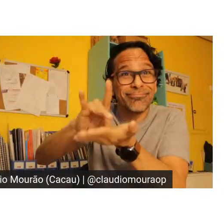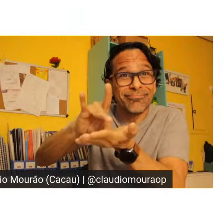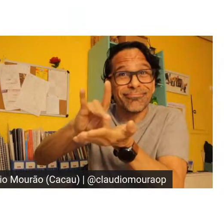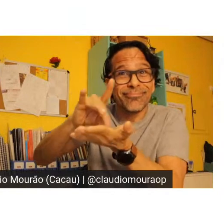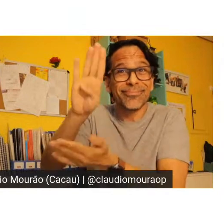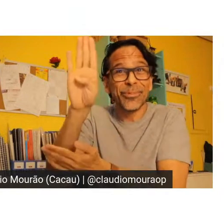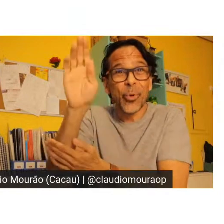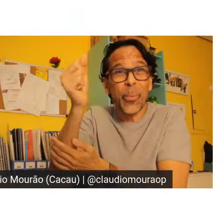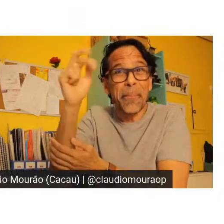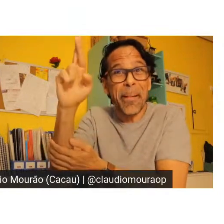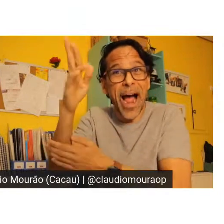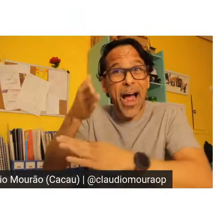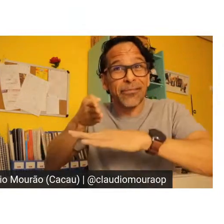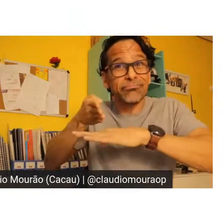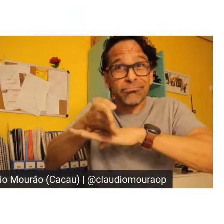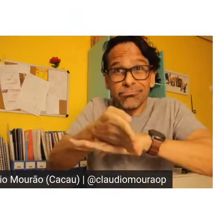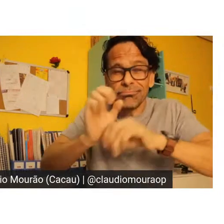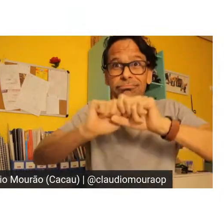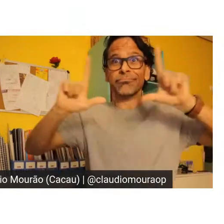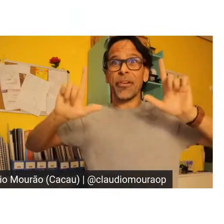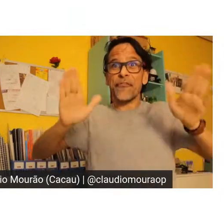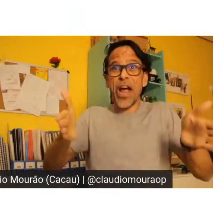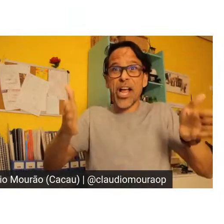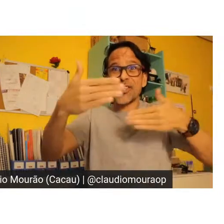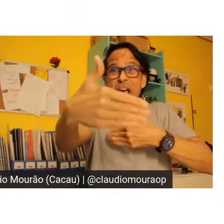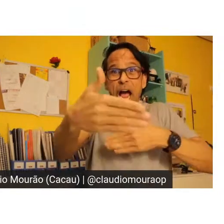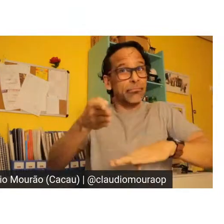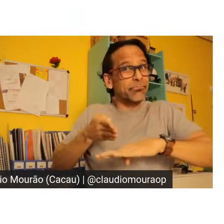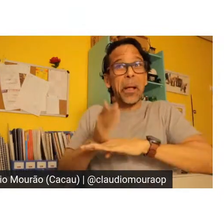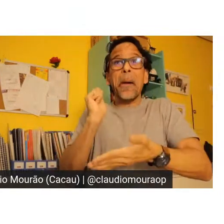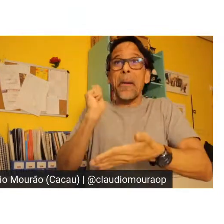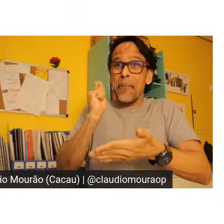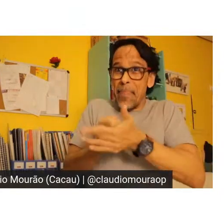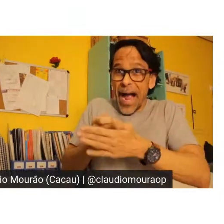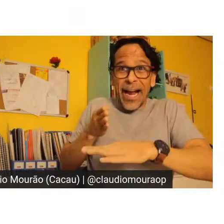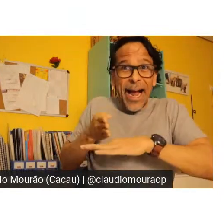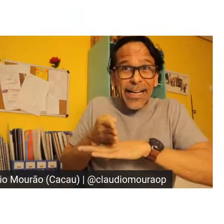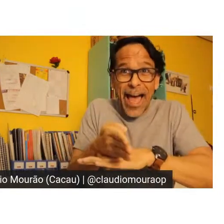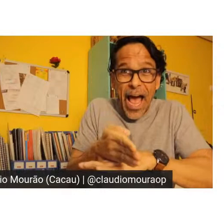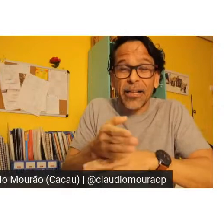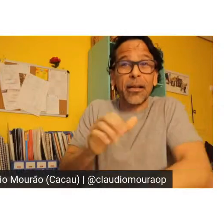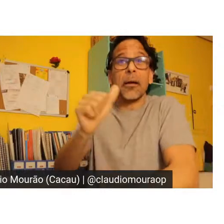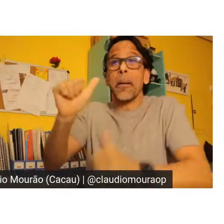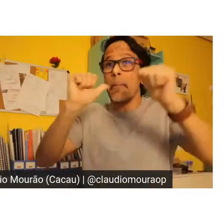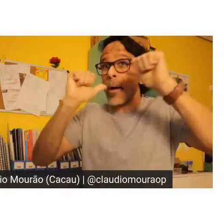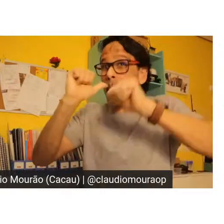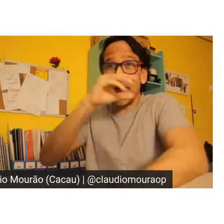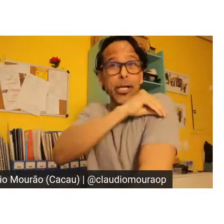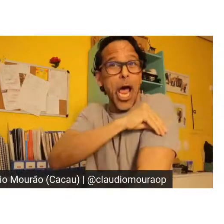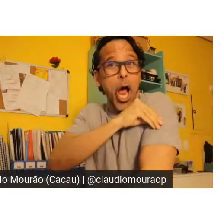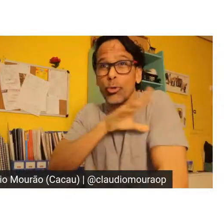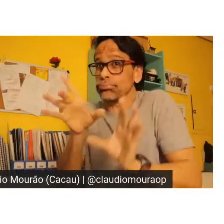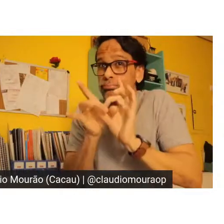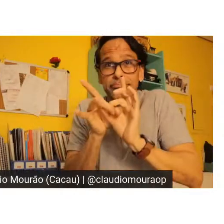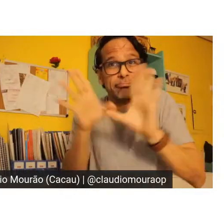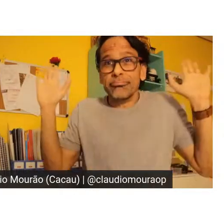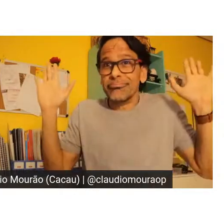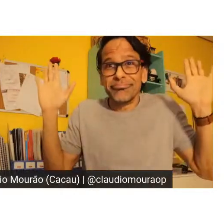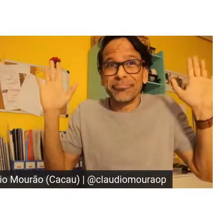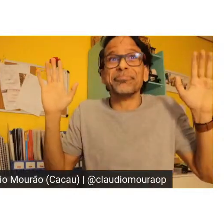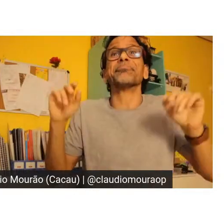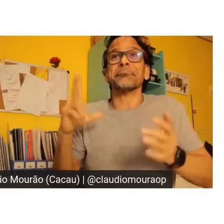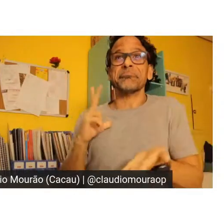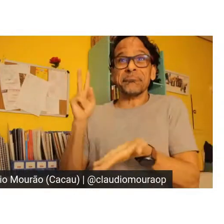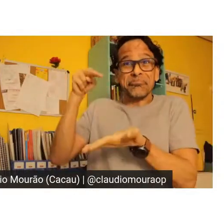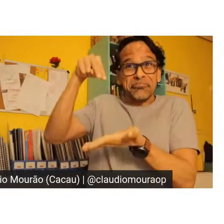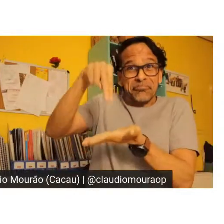no caso é esses eventos ocorreram em espaços como bares não foi lugar fechado alguém que